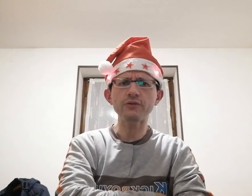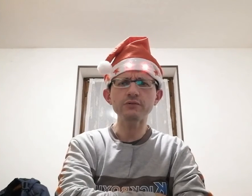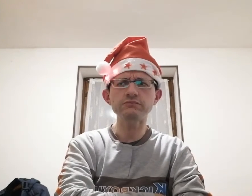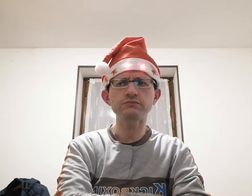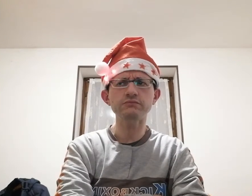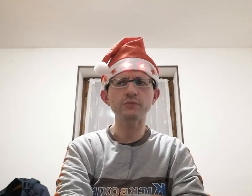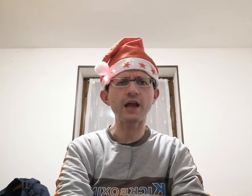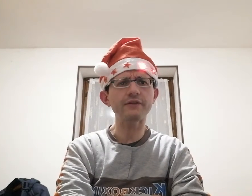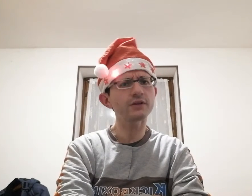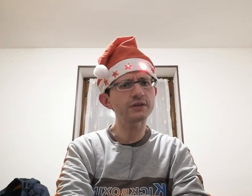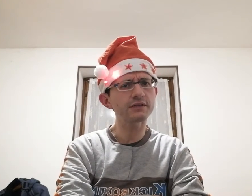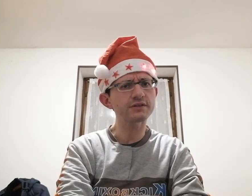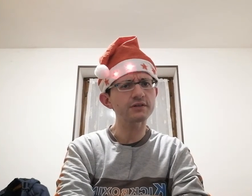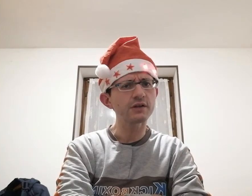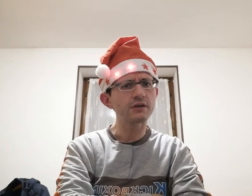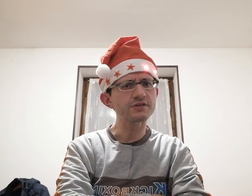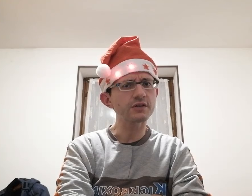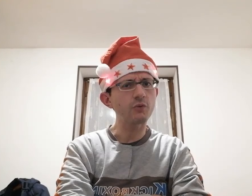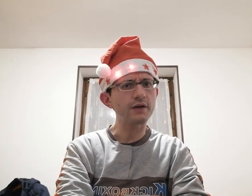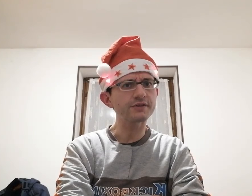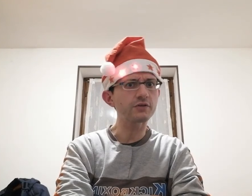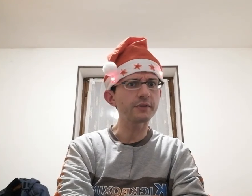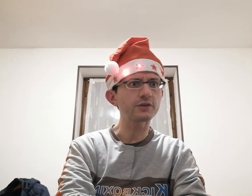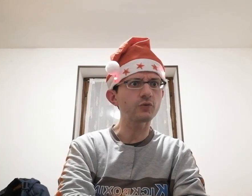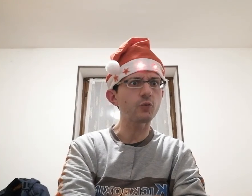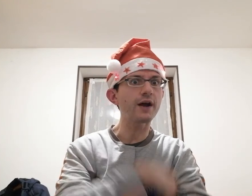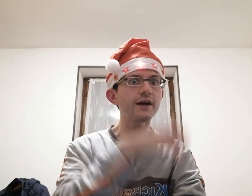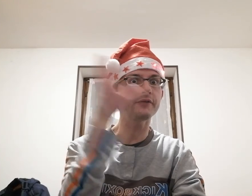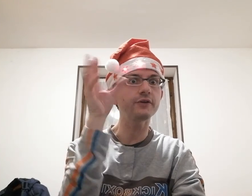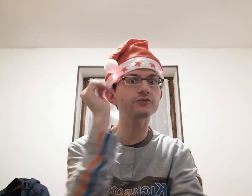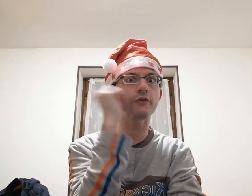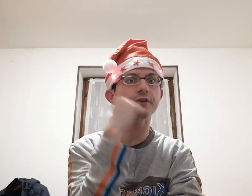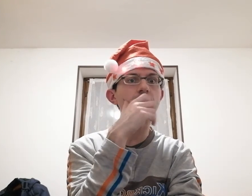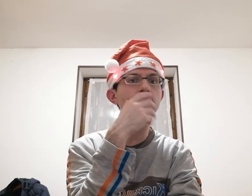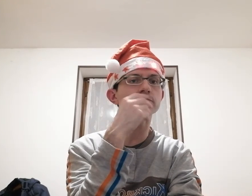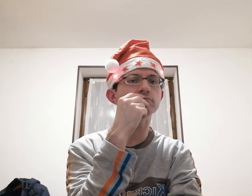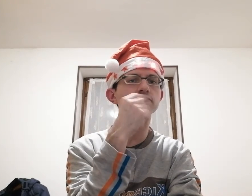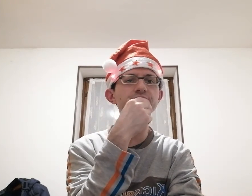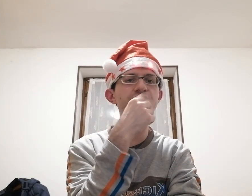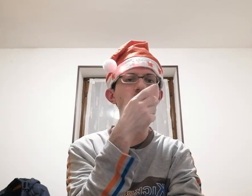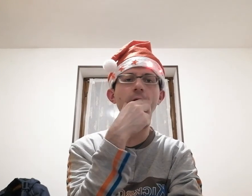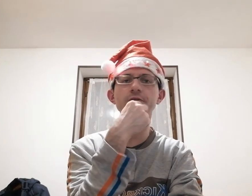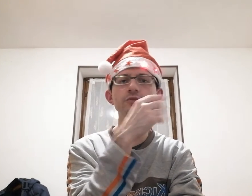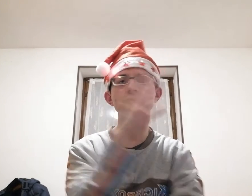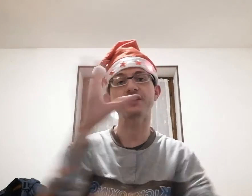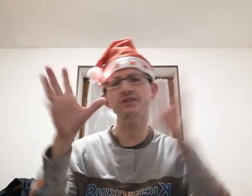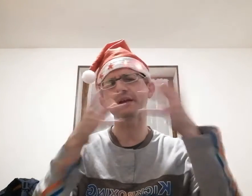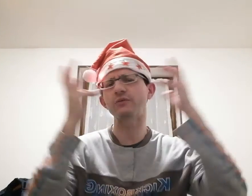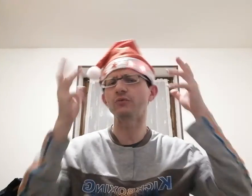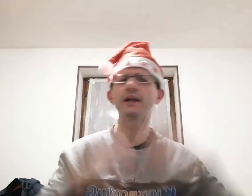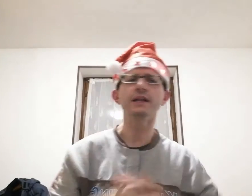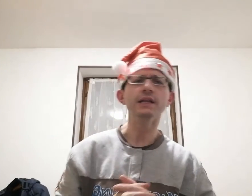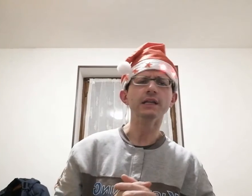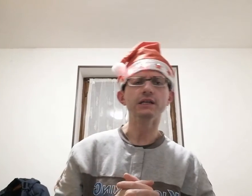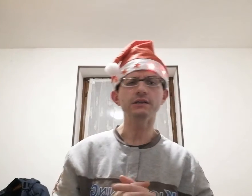un po' live, devo dire, questo qua, questo argomento qua, filosofico, psicologico, può essere,